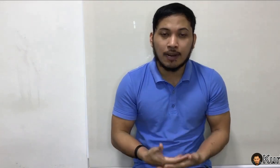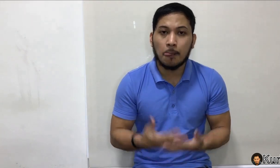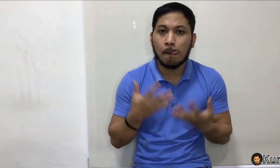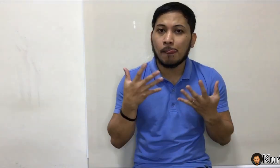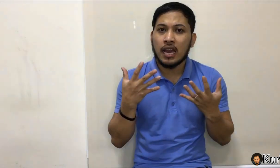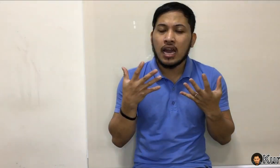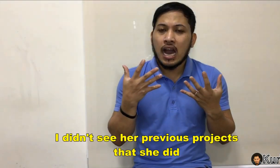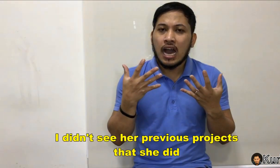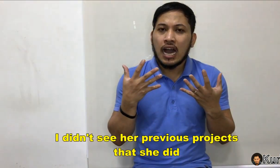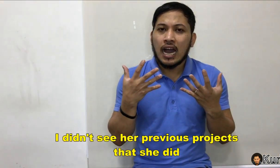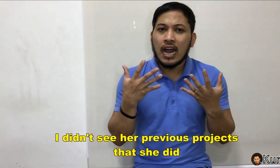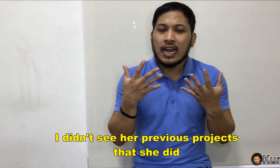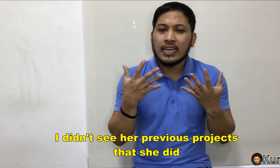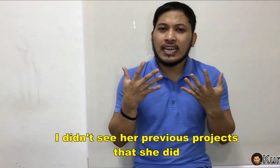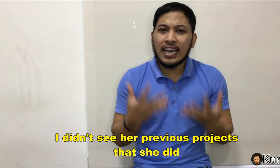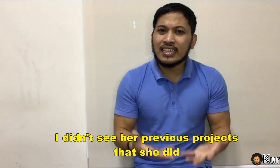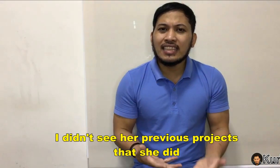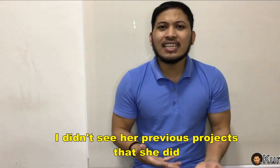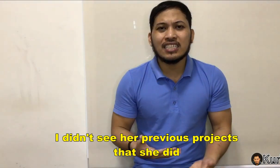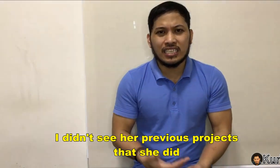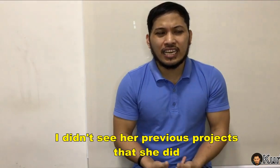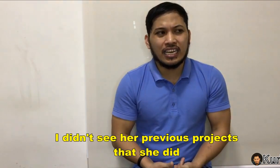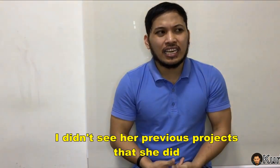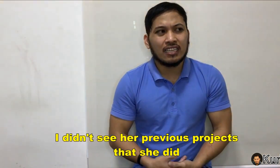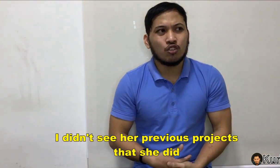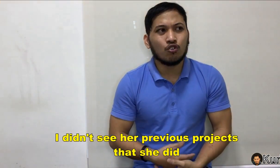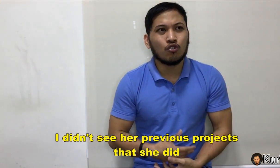Parang I didn't see